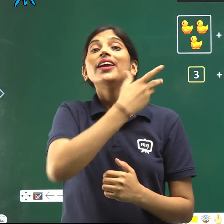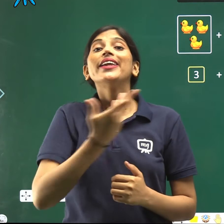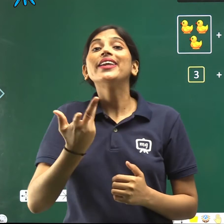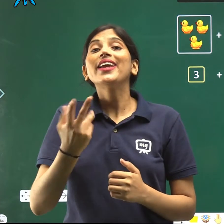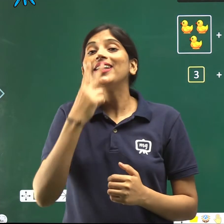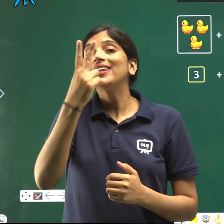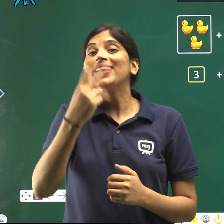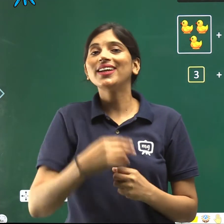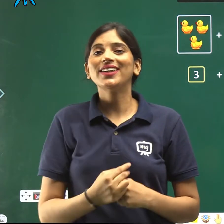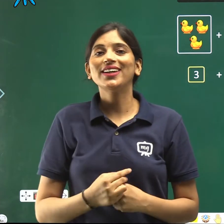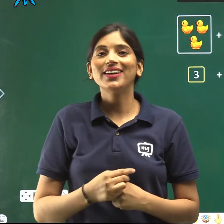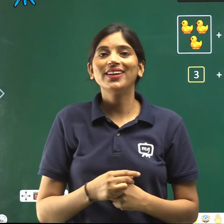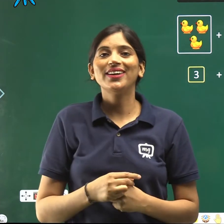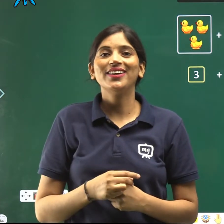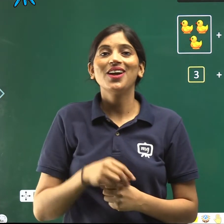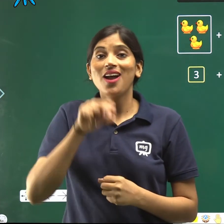रहे हैं?